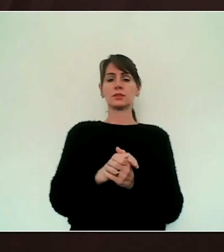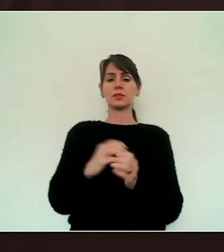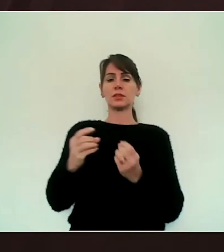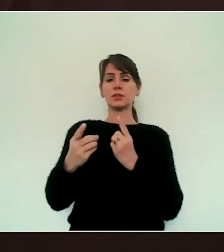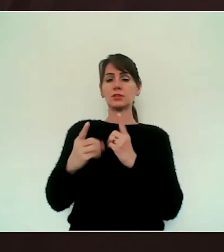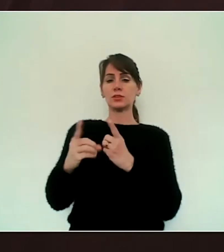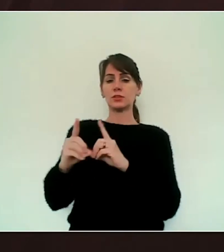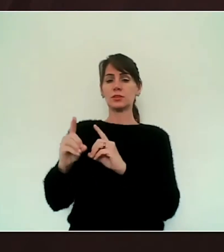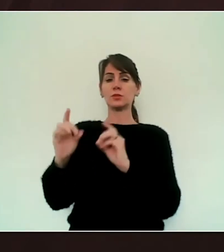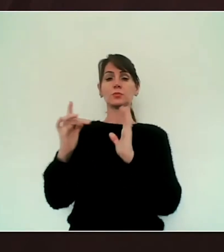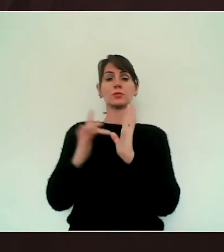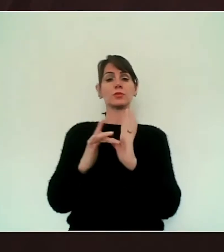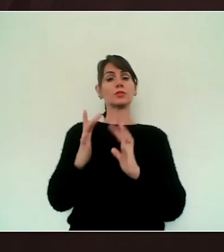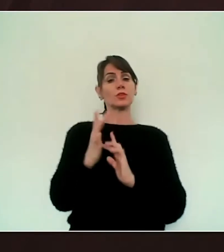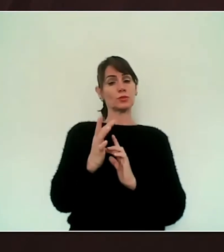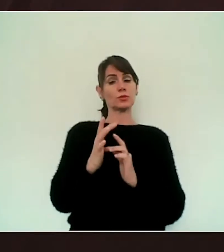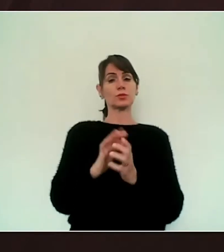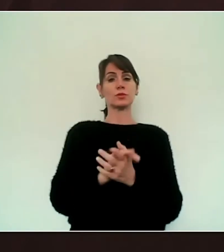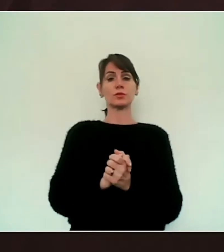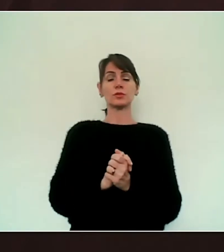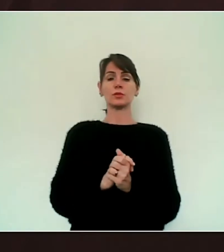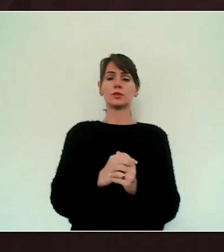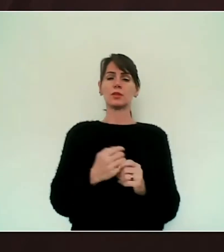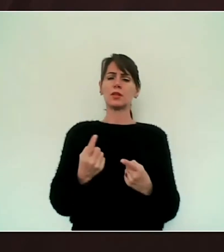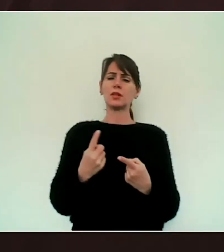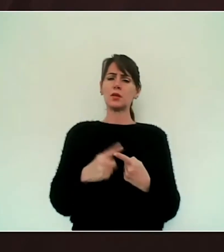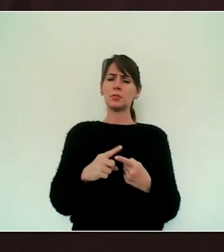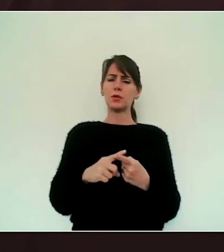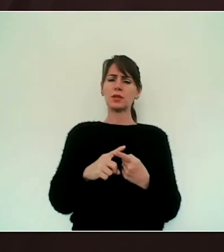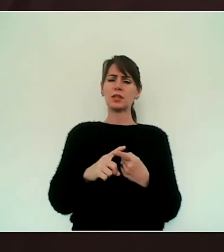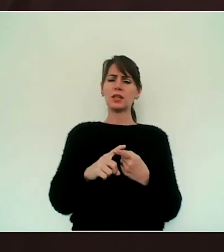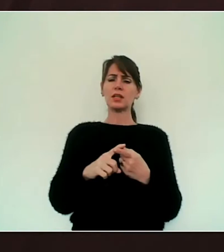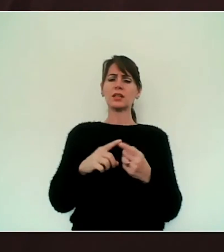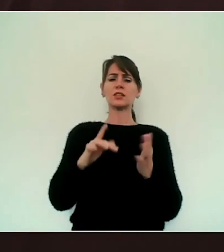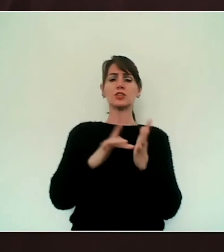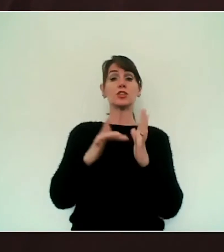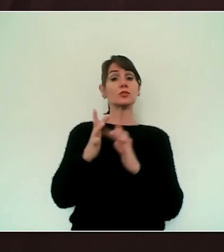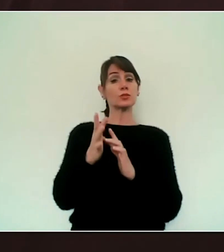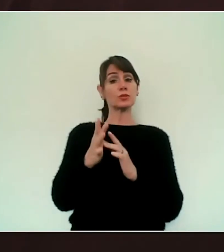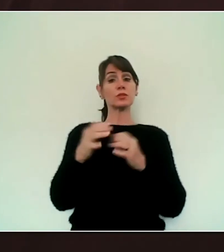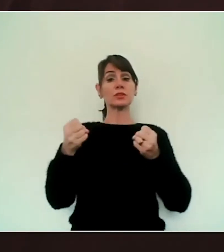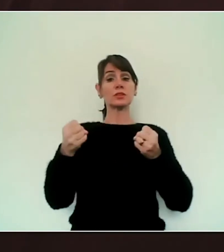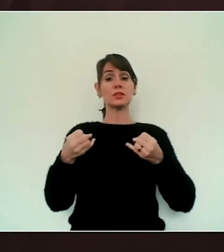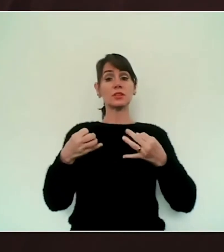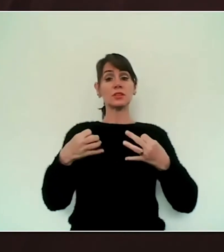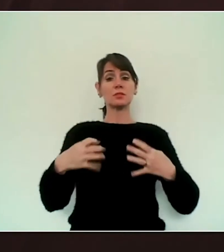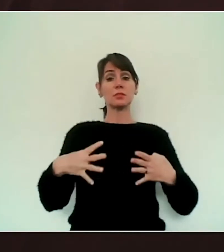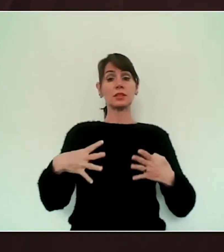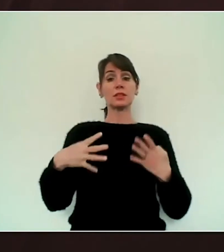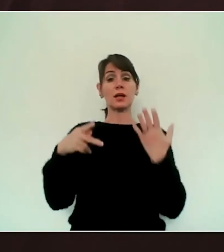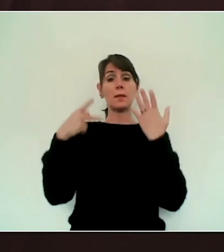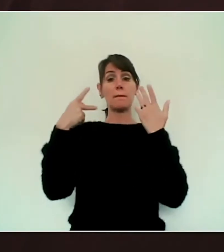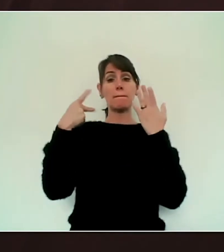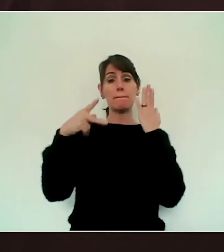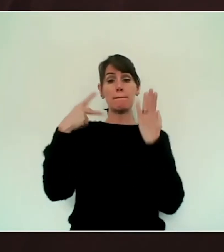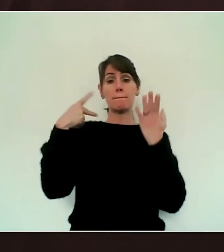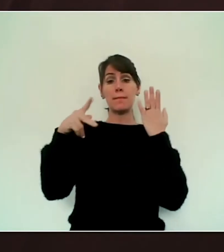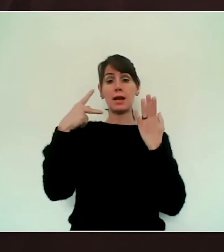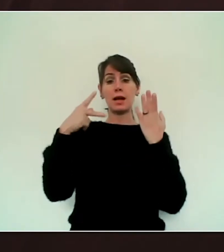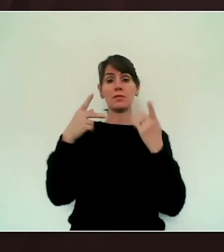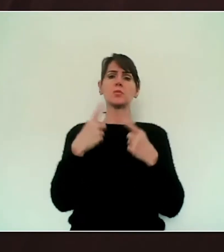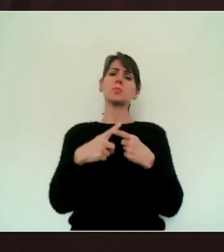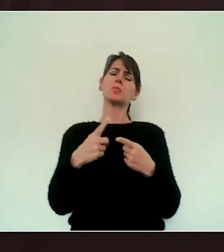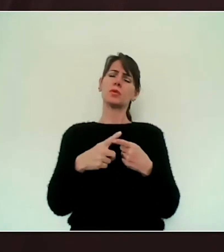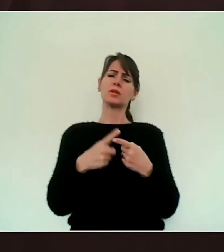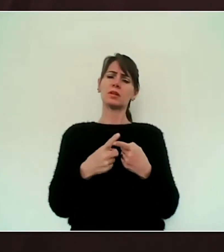perguntaram: por que lhes falas por parábolas? Jesus, por que não fala diretamente para todo mundo entender? Por que você